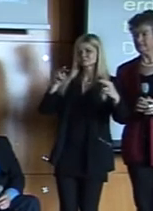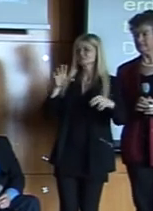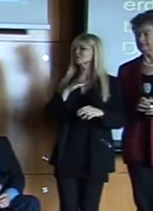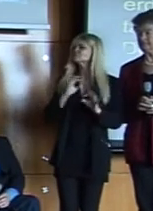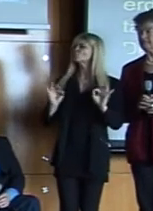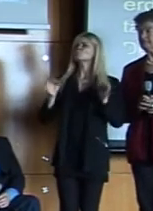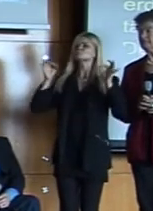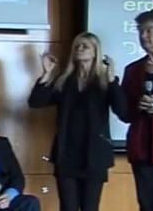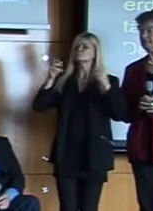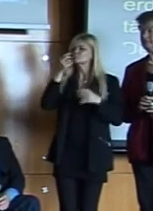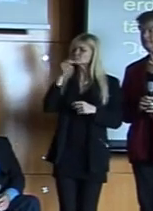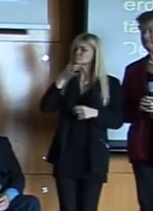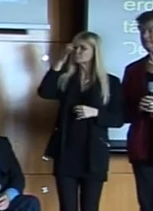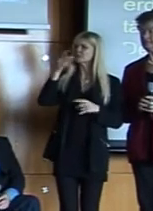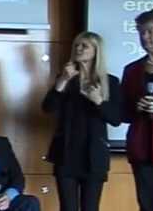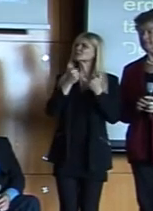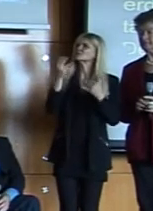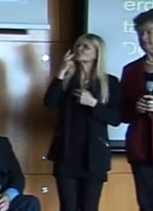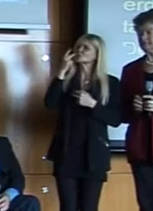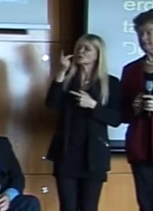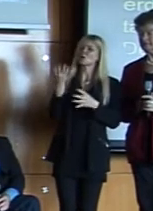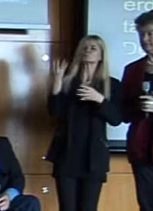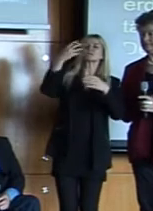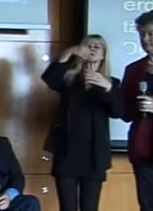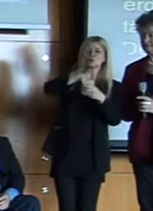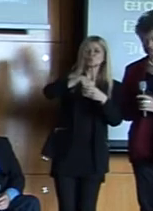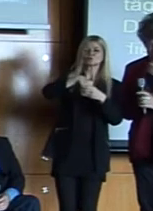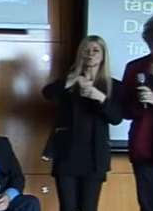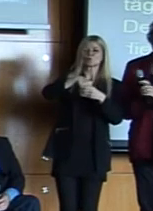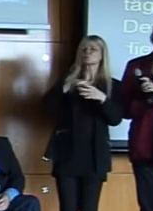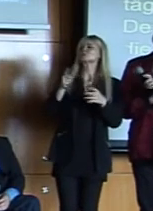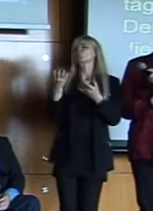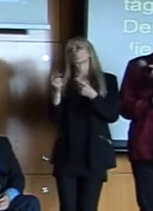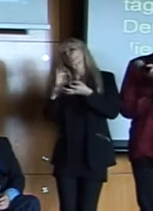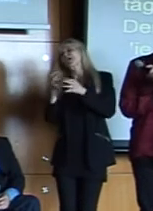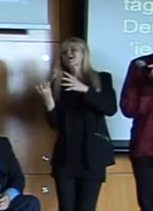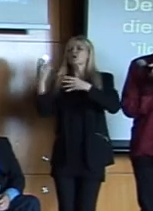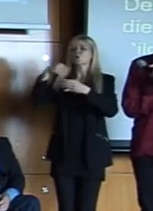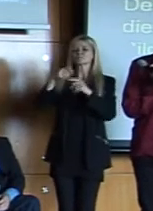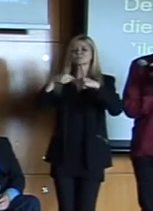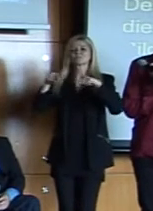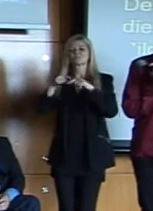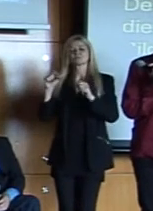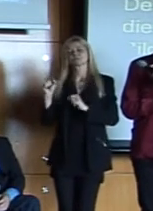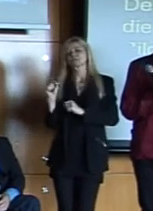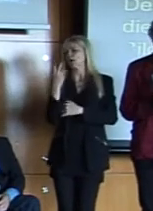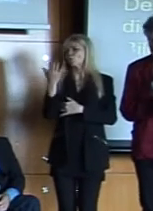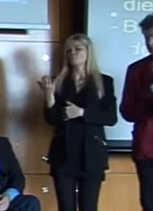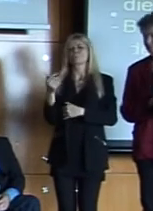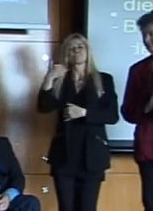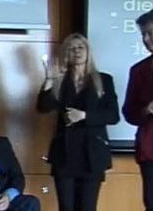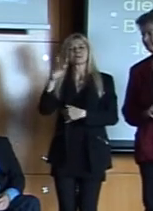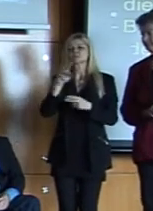Inklusion oder einer inklusiven Gesellschaft kaum vermitteln. Es sind Einzelkämpferinnen, es sind